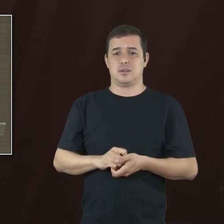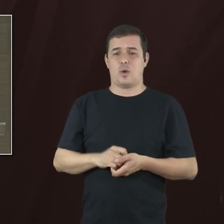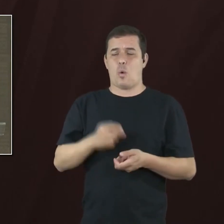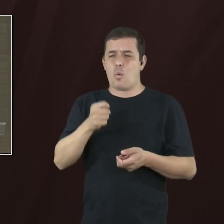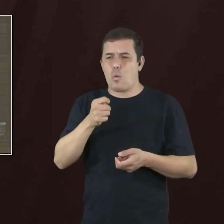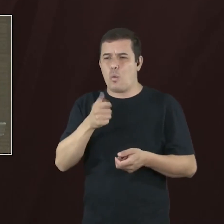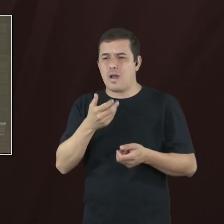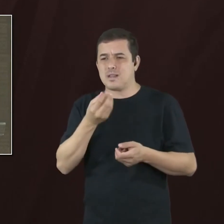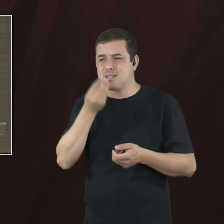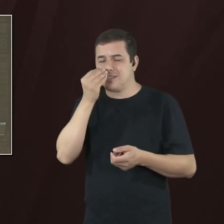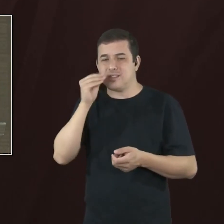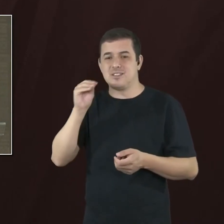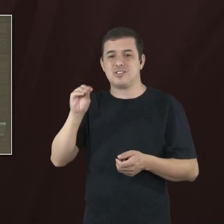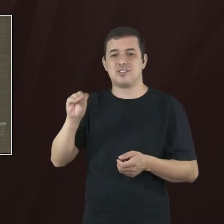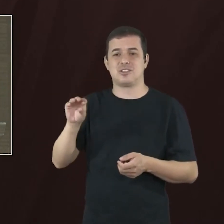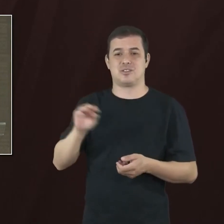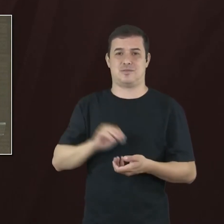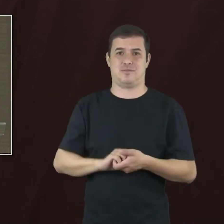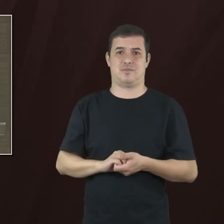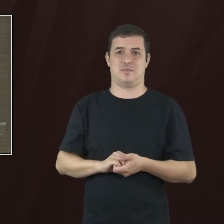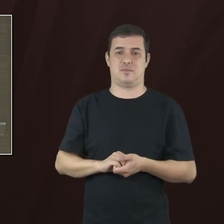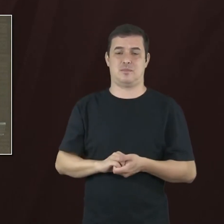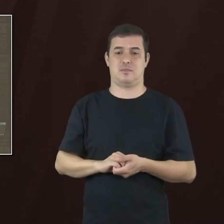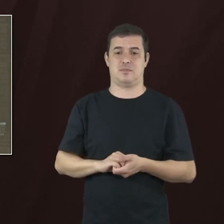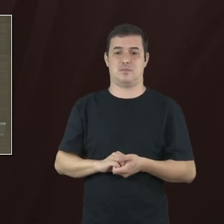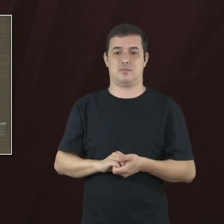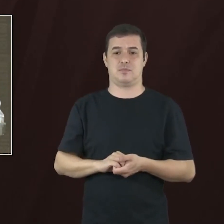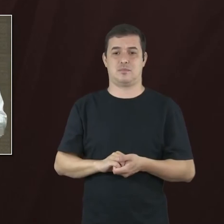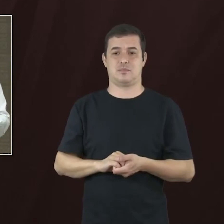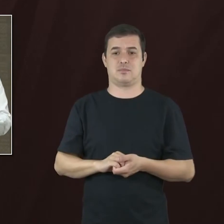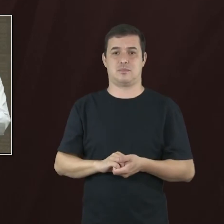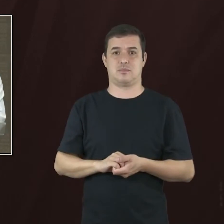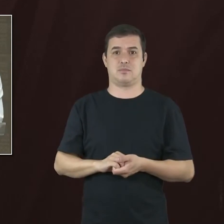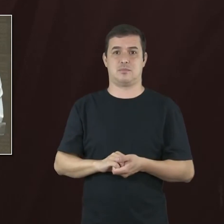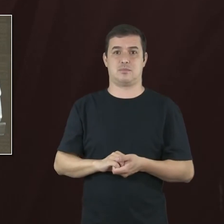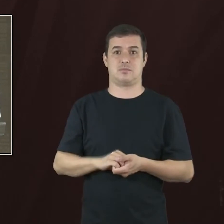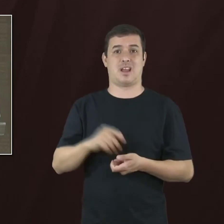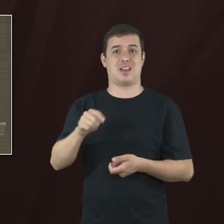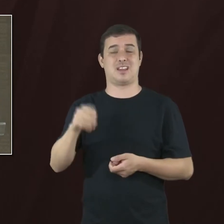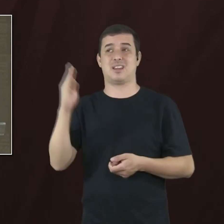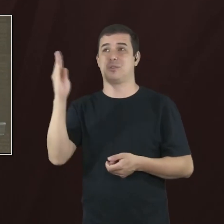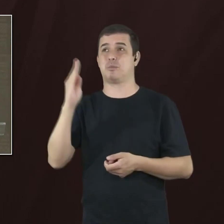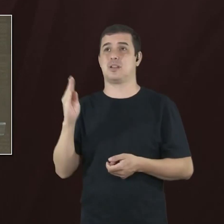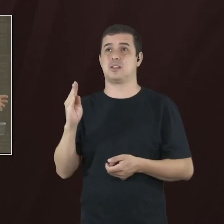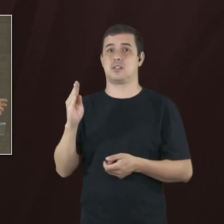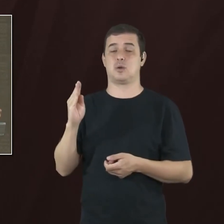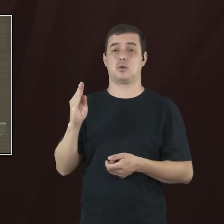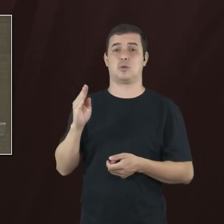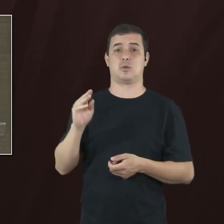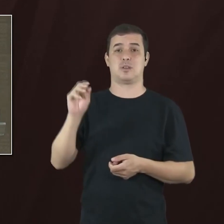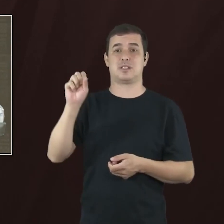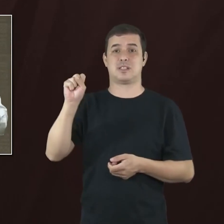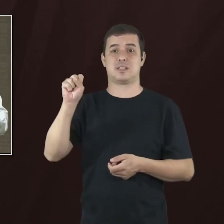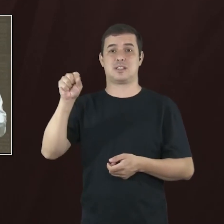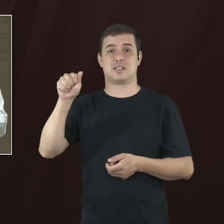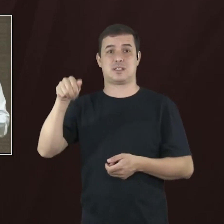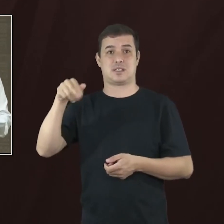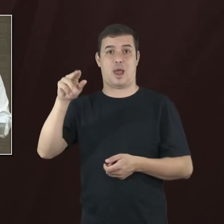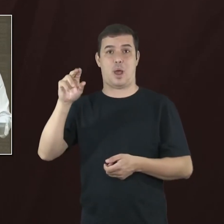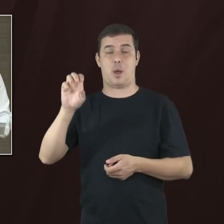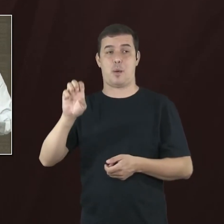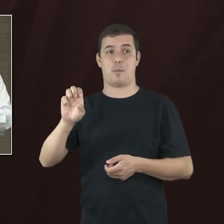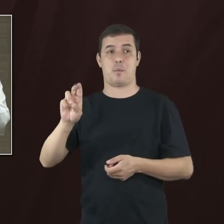tinha um tal de irmão Samuel Ma estava aqui no Brasil, e não conhecia, mas